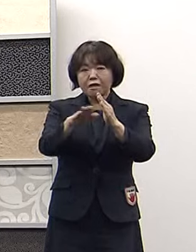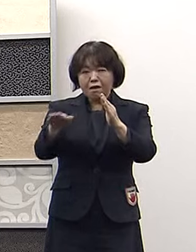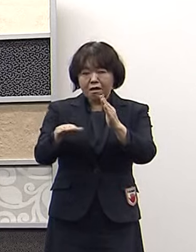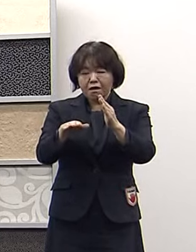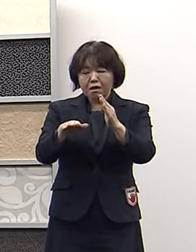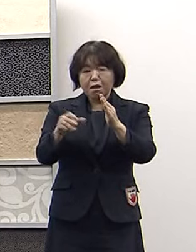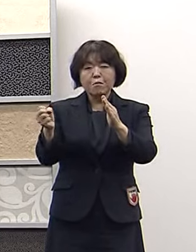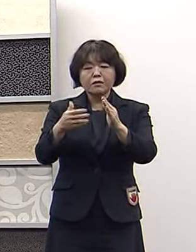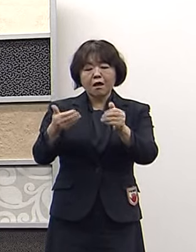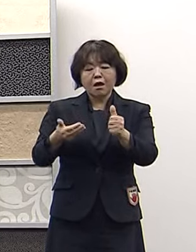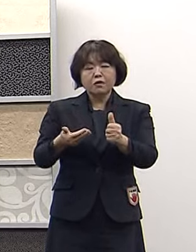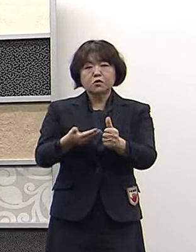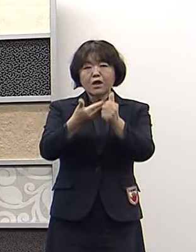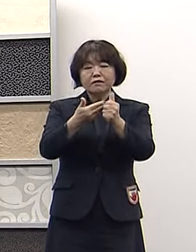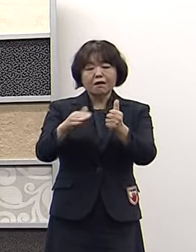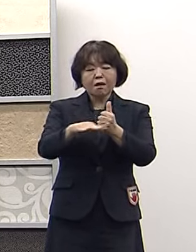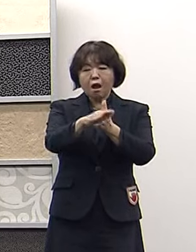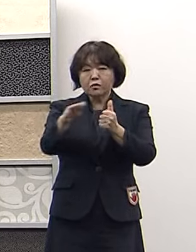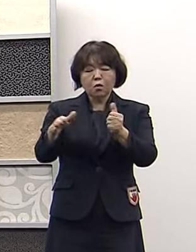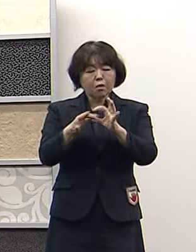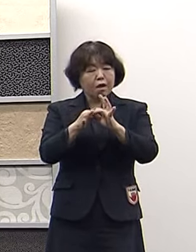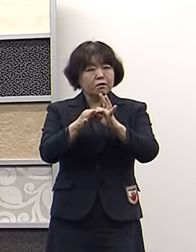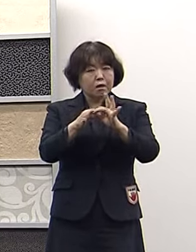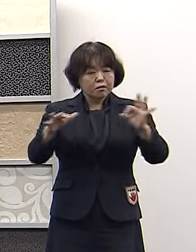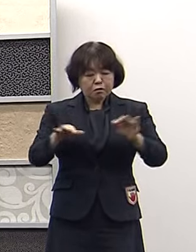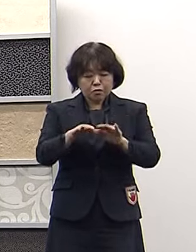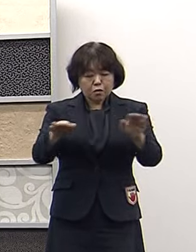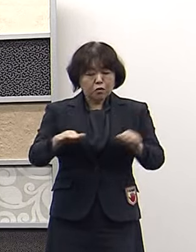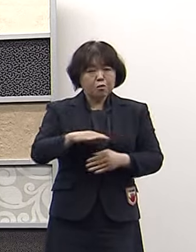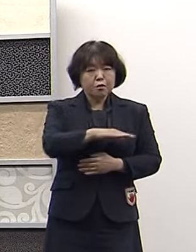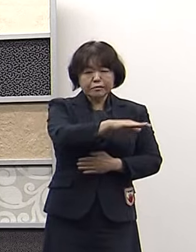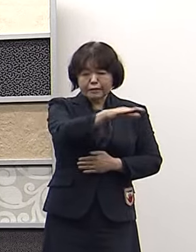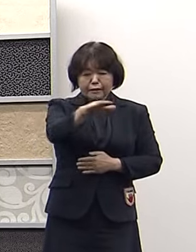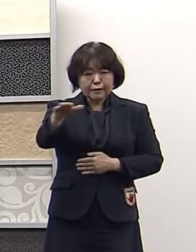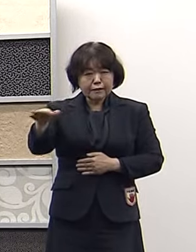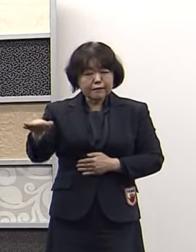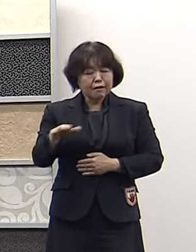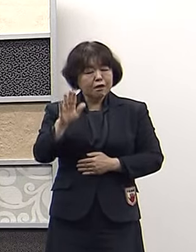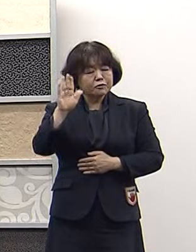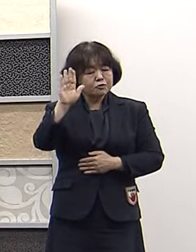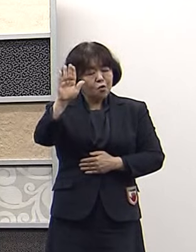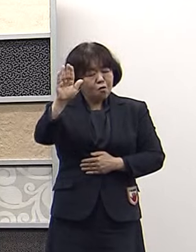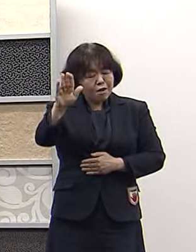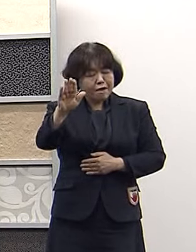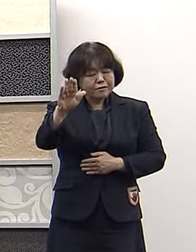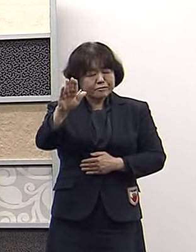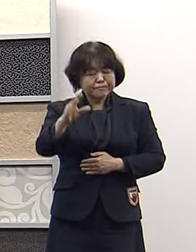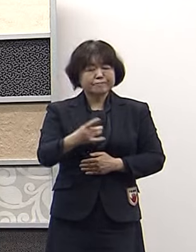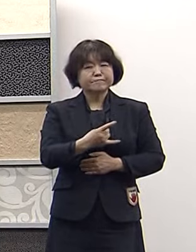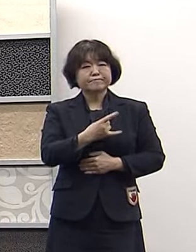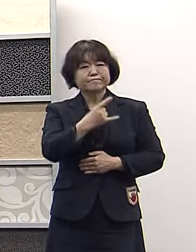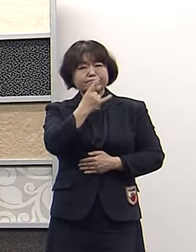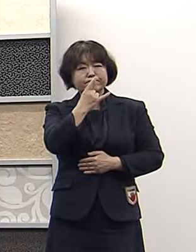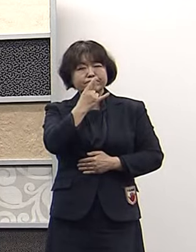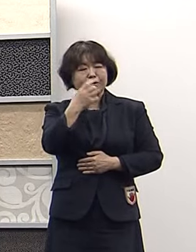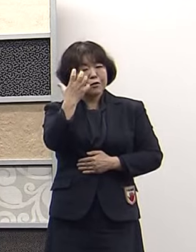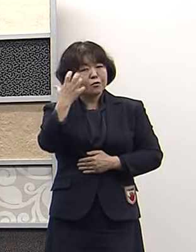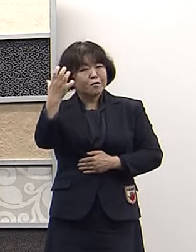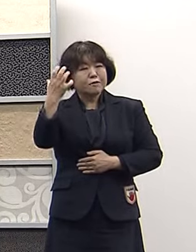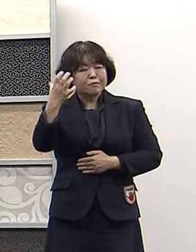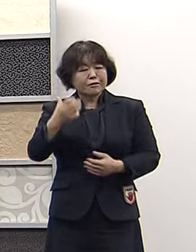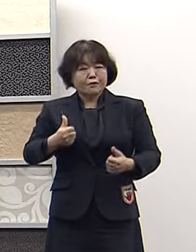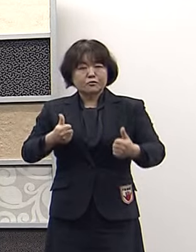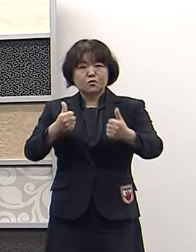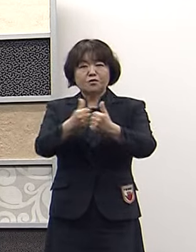左右されることなく、すべての子どもが将来の希望、あるいは期待を抱き、その実現に向けて挑戦できる社会を作